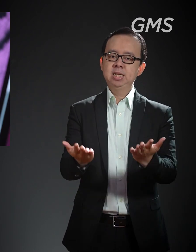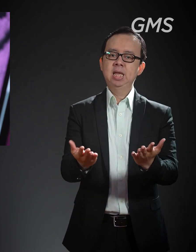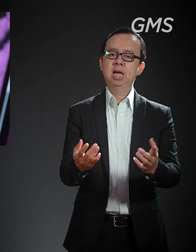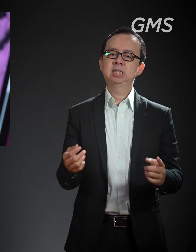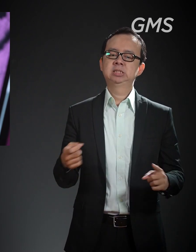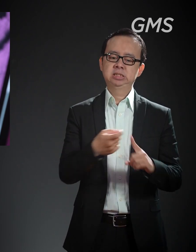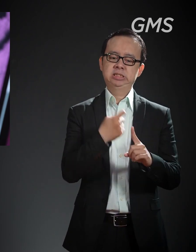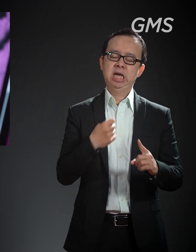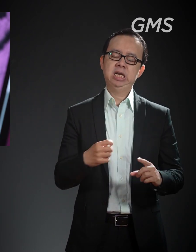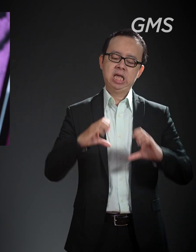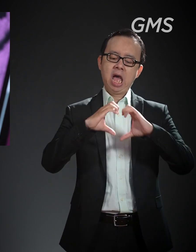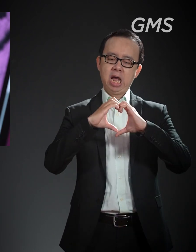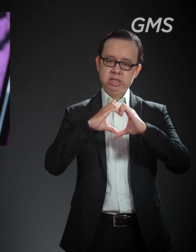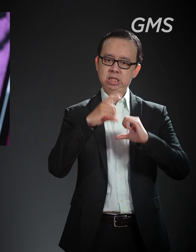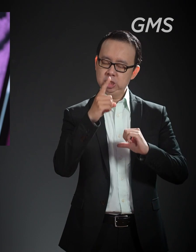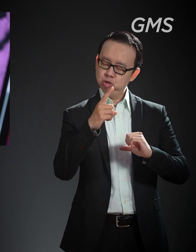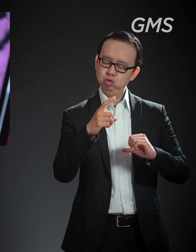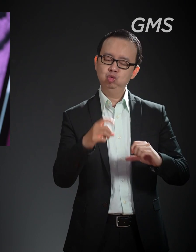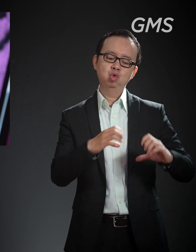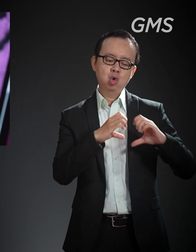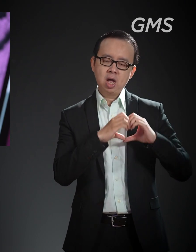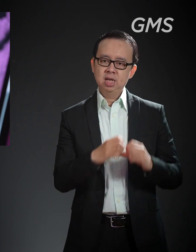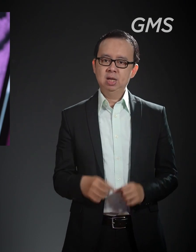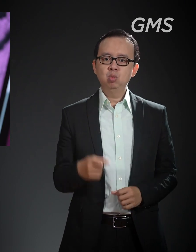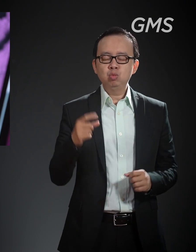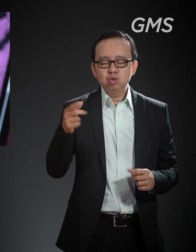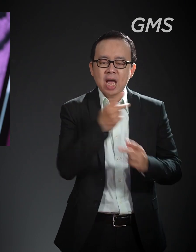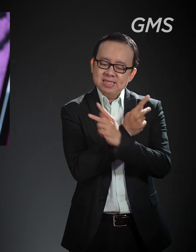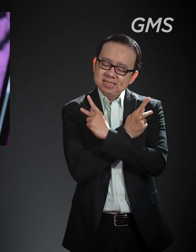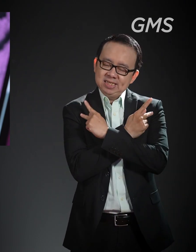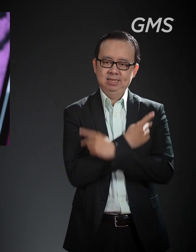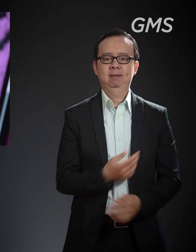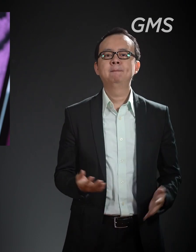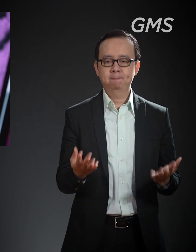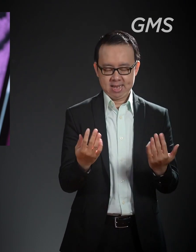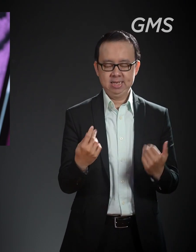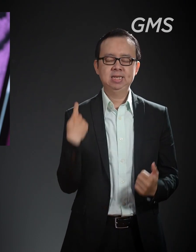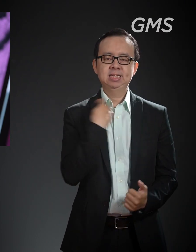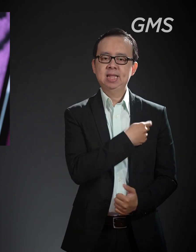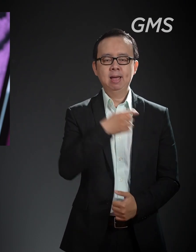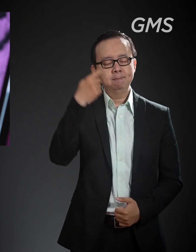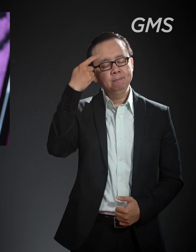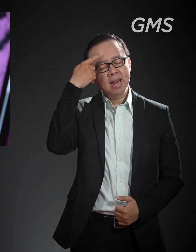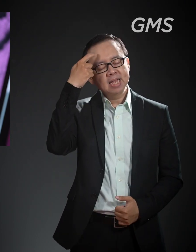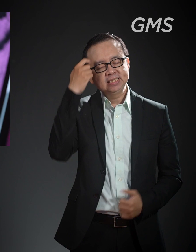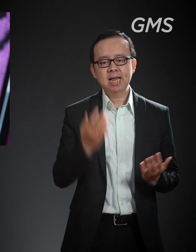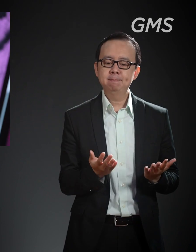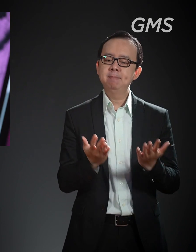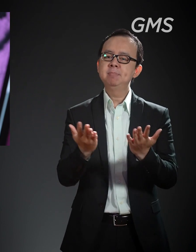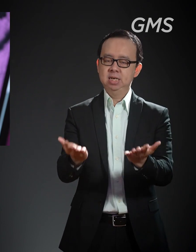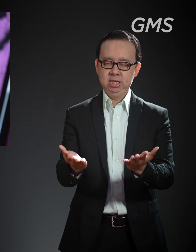adalah wujud kasih. Mari kita belajar tentang hati memberi. Supaya tahun ini kita tidak hidup egois